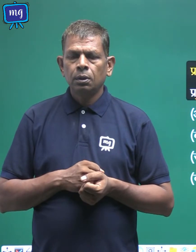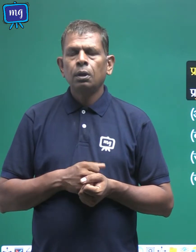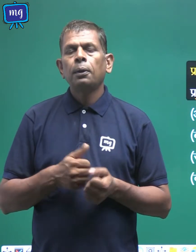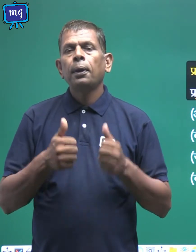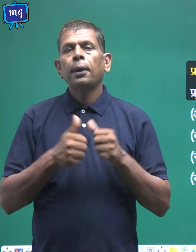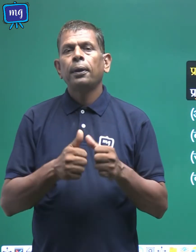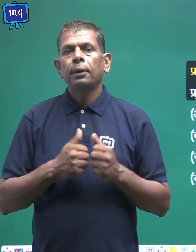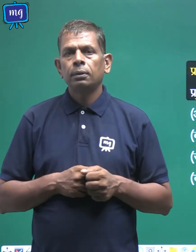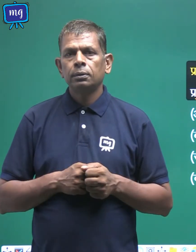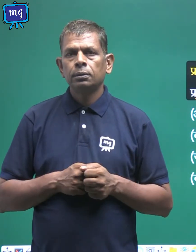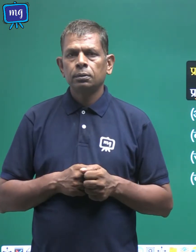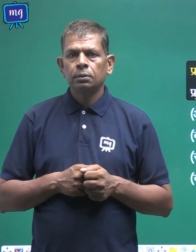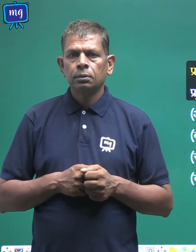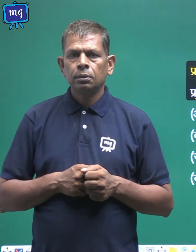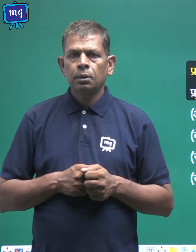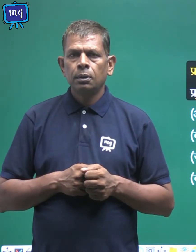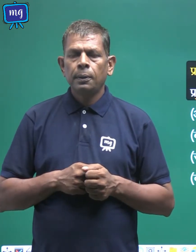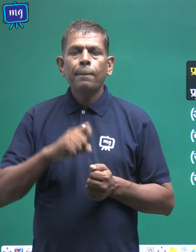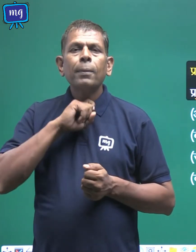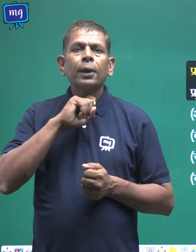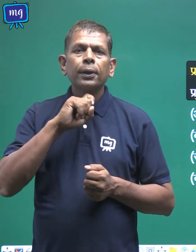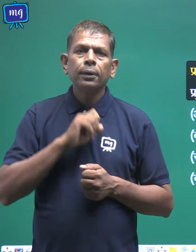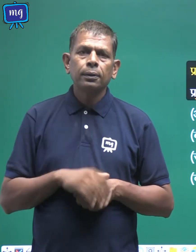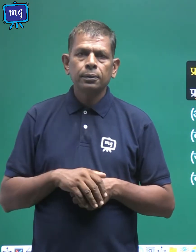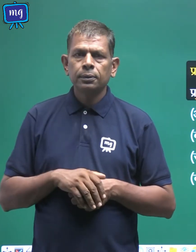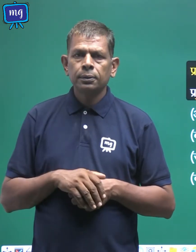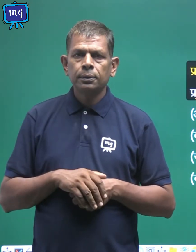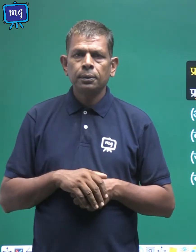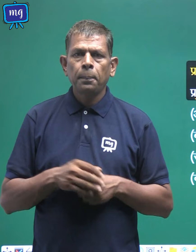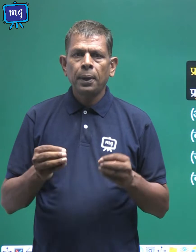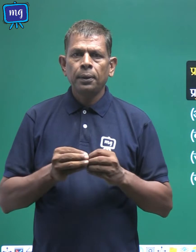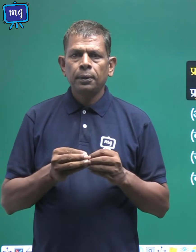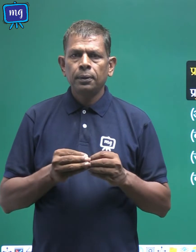विकल्प अ बकरी, ब